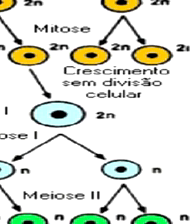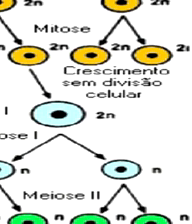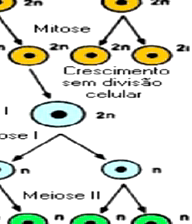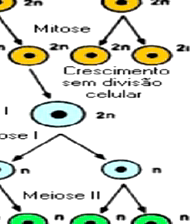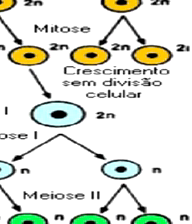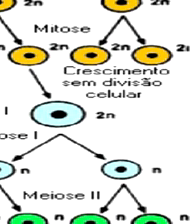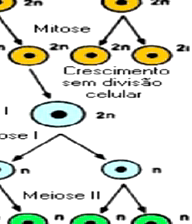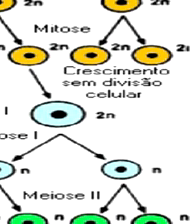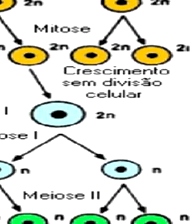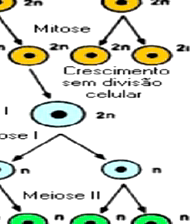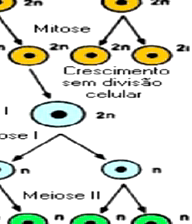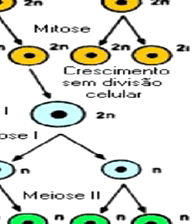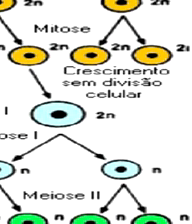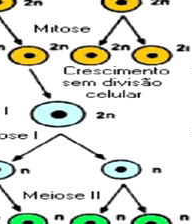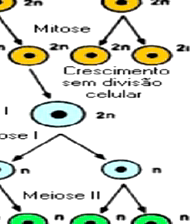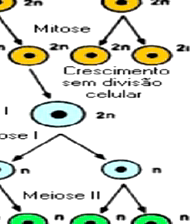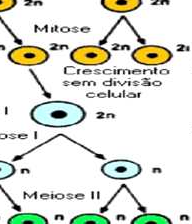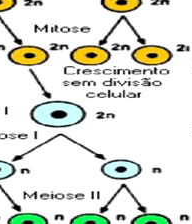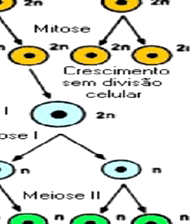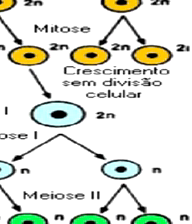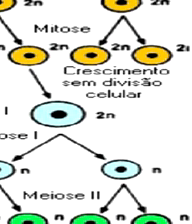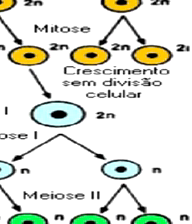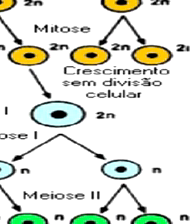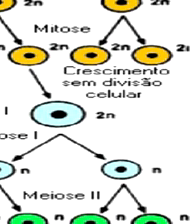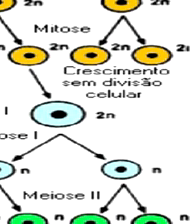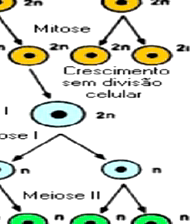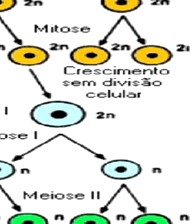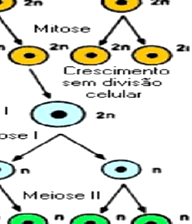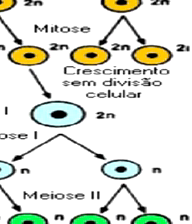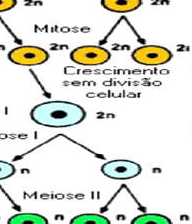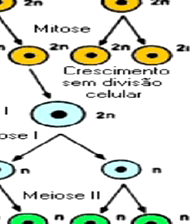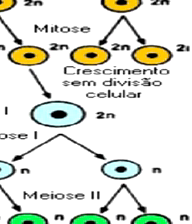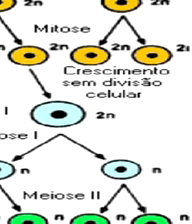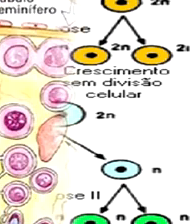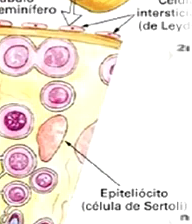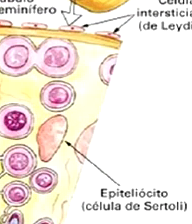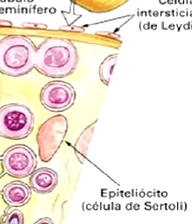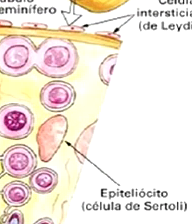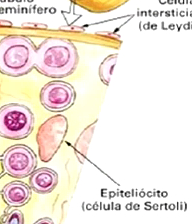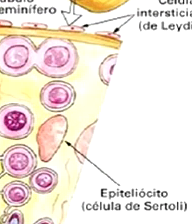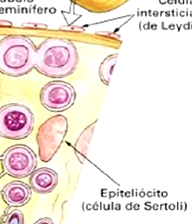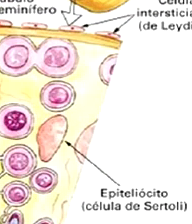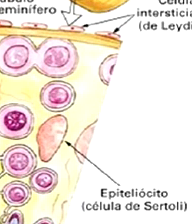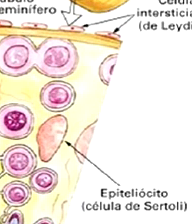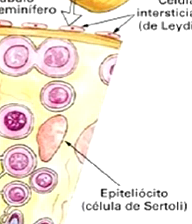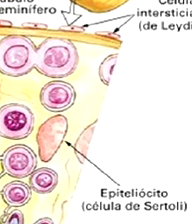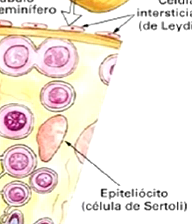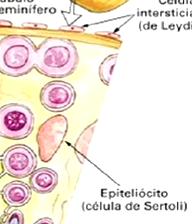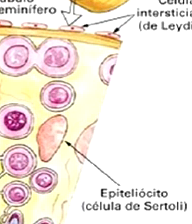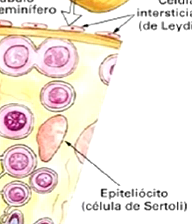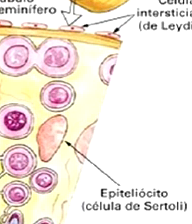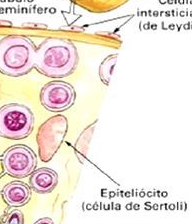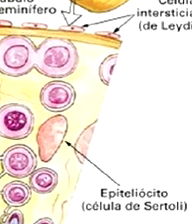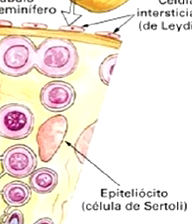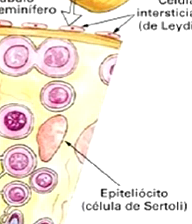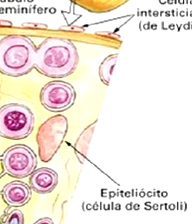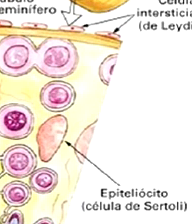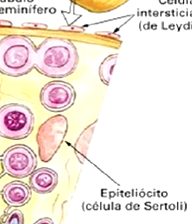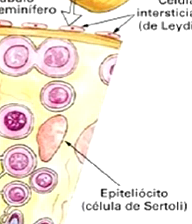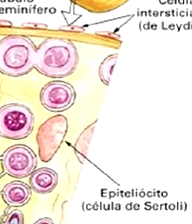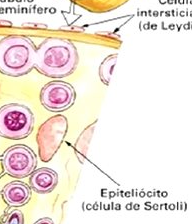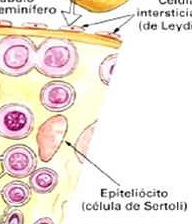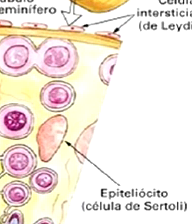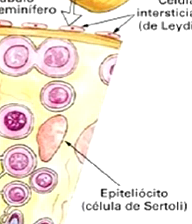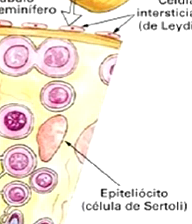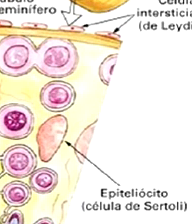segunda divisão meiótica, esse espermatócito 2 vai formar as espermátides. Essas espermátides depois vão sofrer uma diferenciação